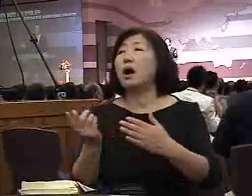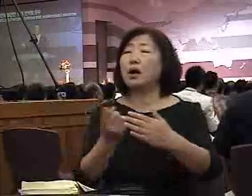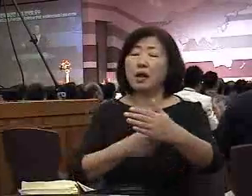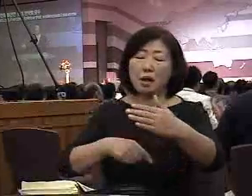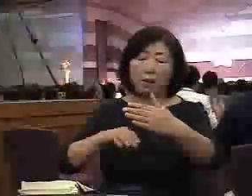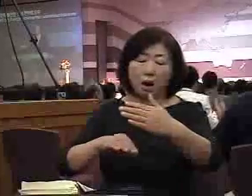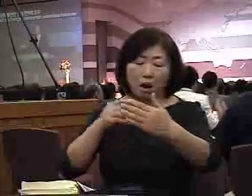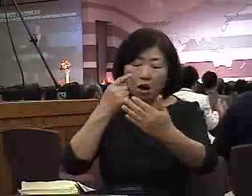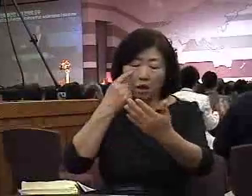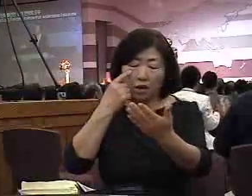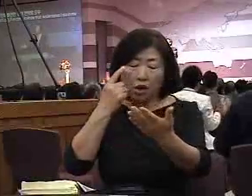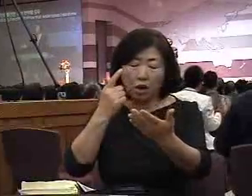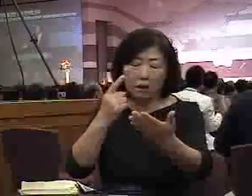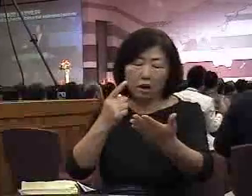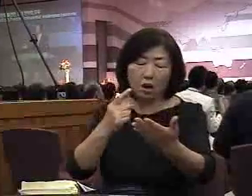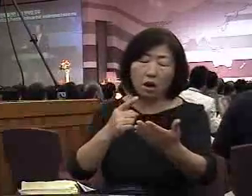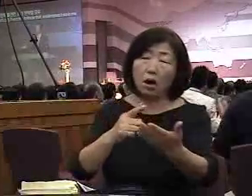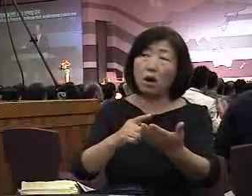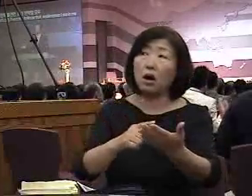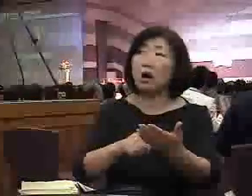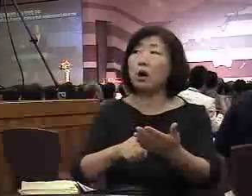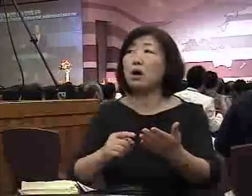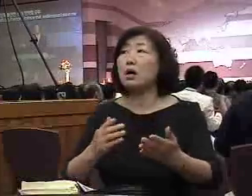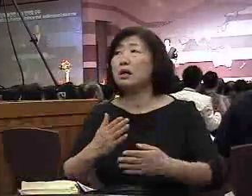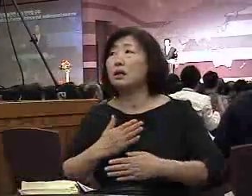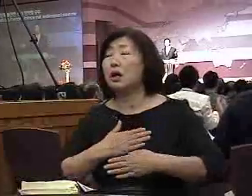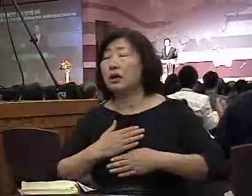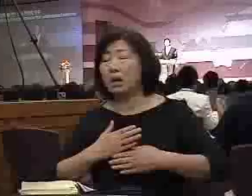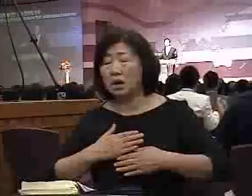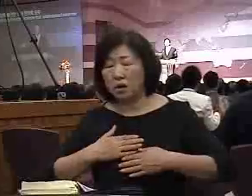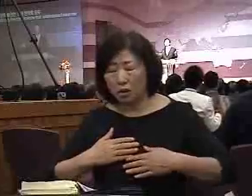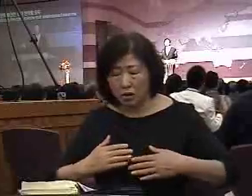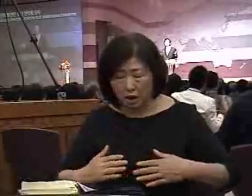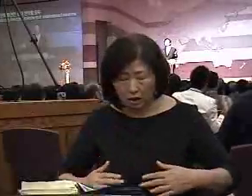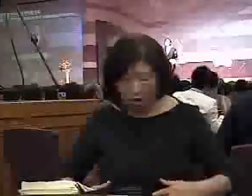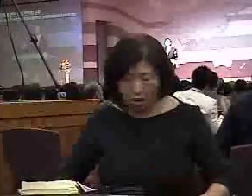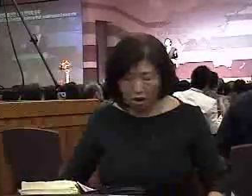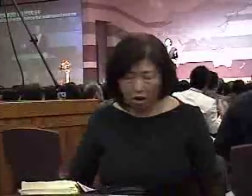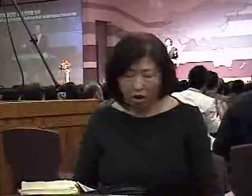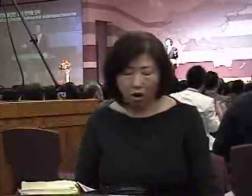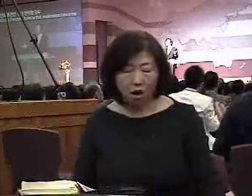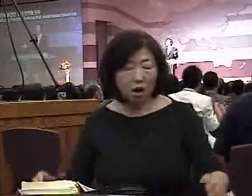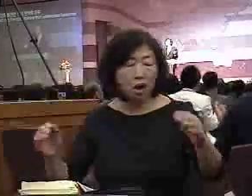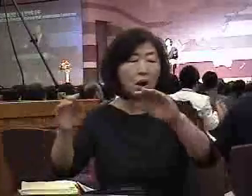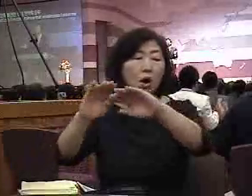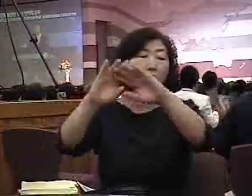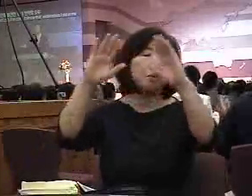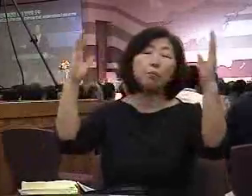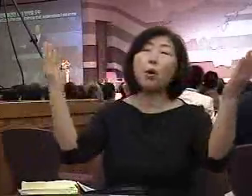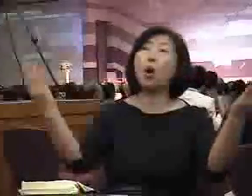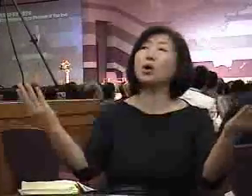내 안에 밝아나 나의 하나가